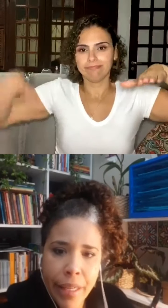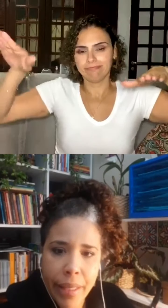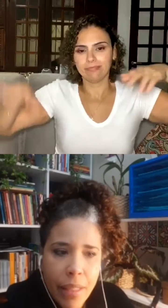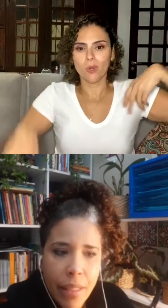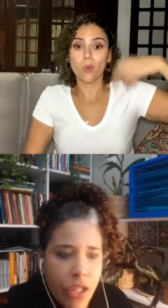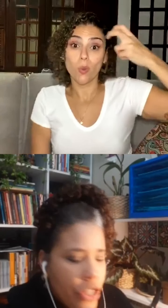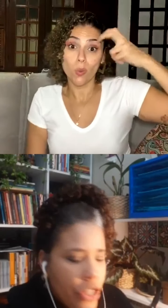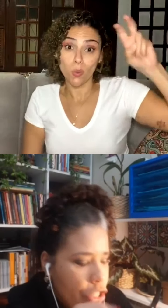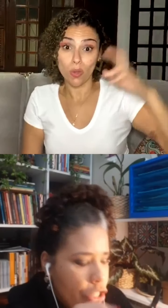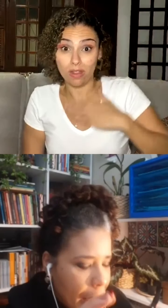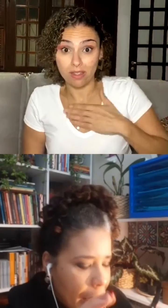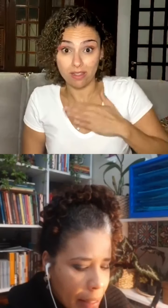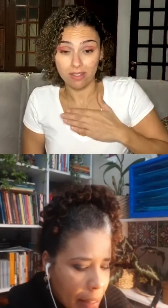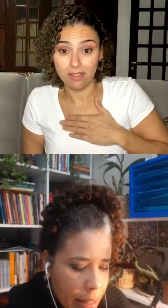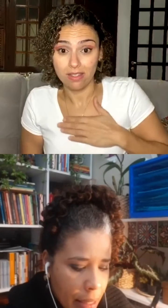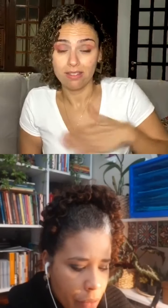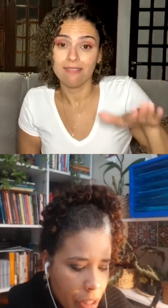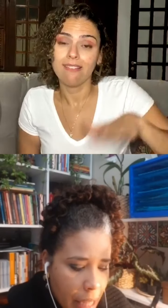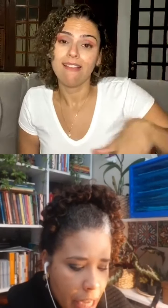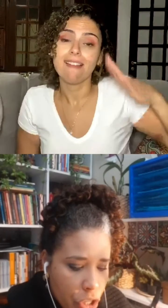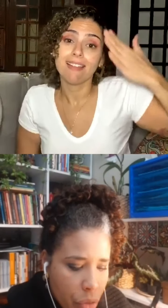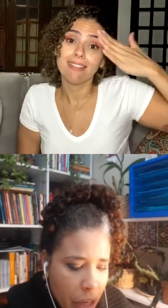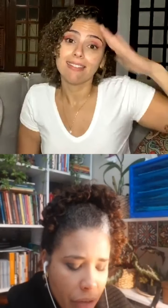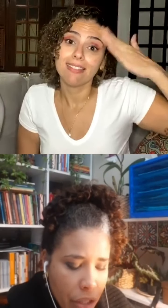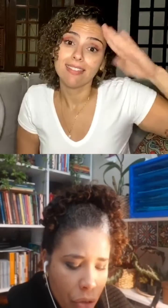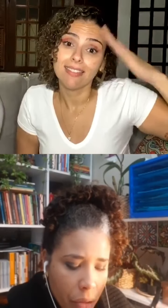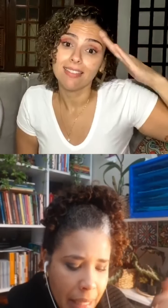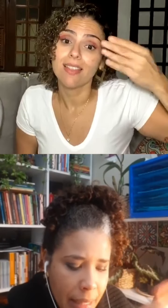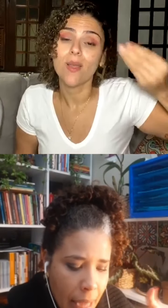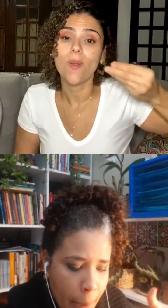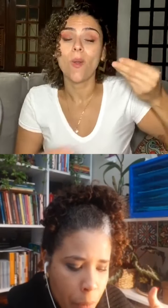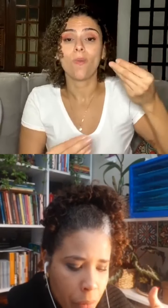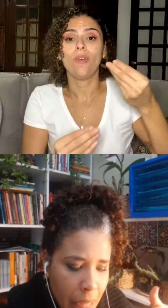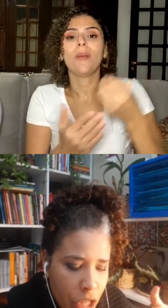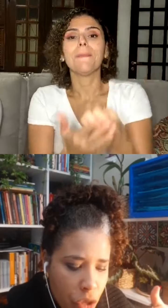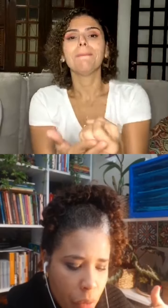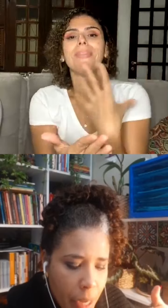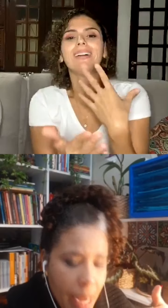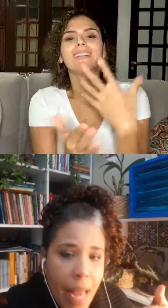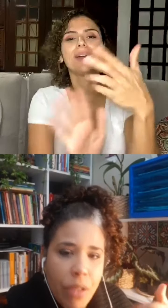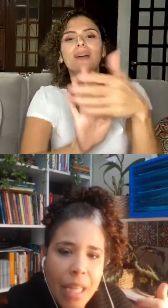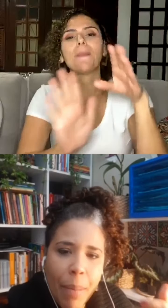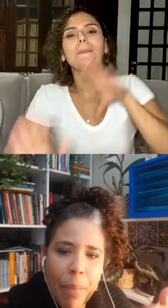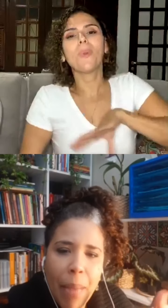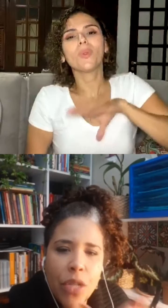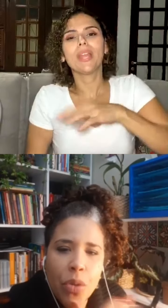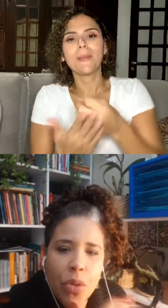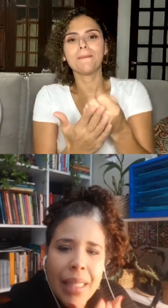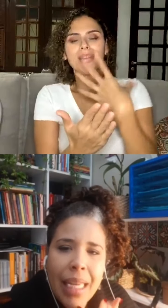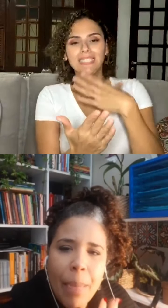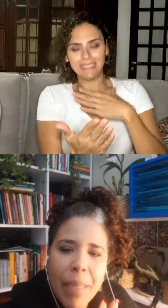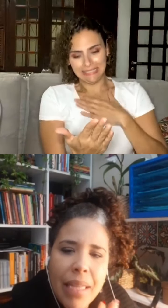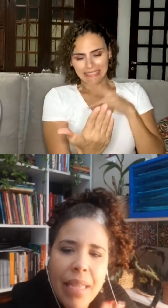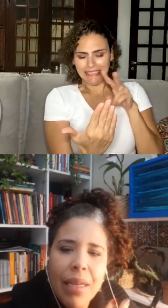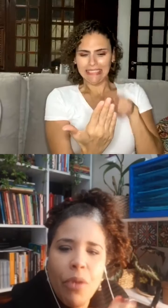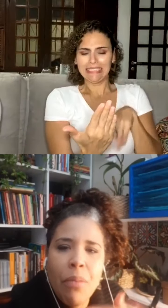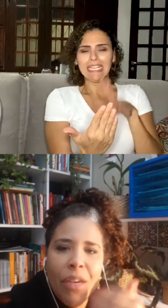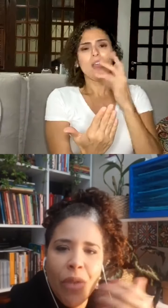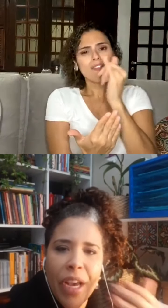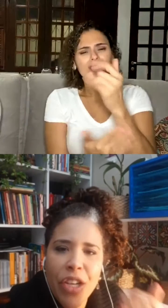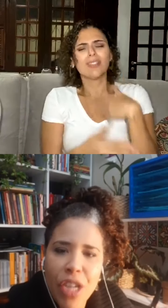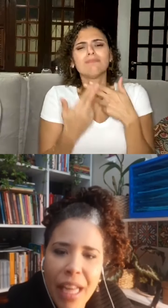linha de interpretação de texto, e às vezes quando eu recebo um texto, eu sempre peço, tenha paciência